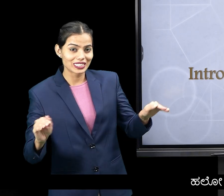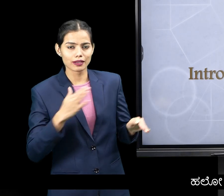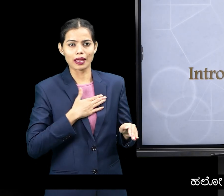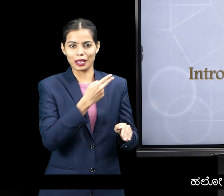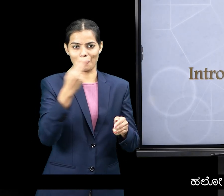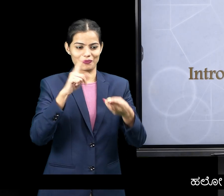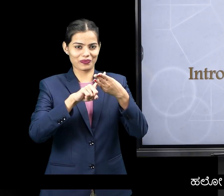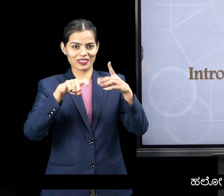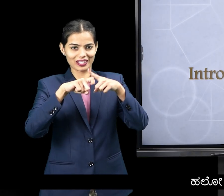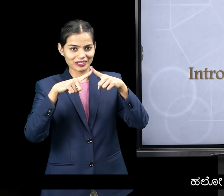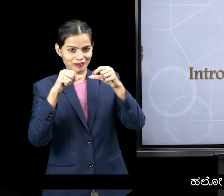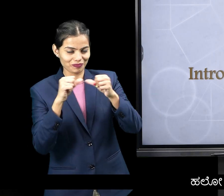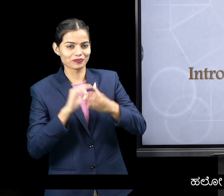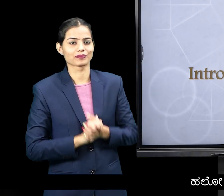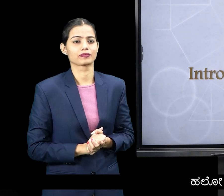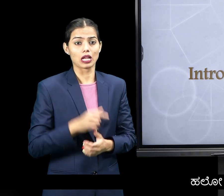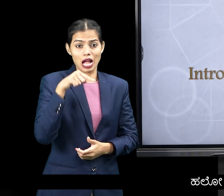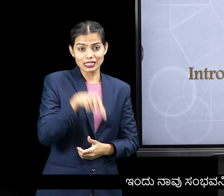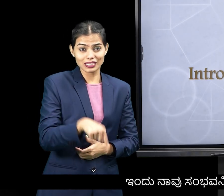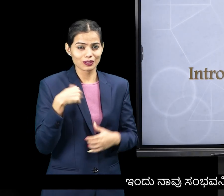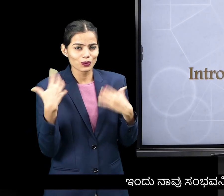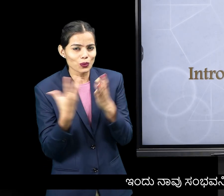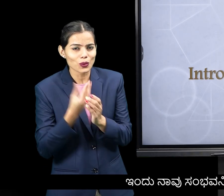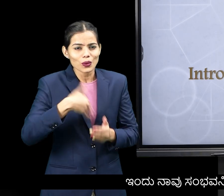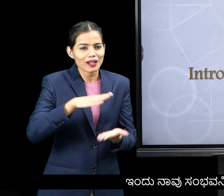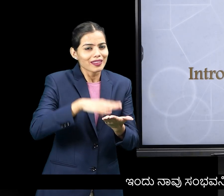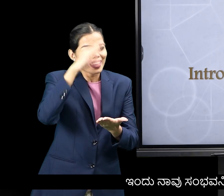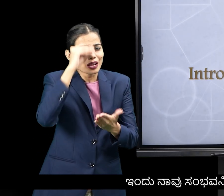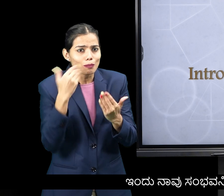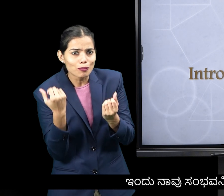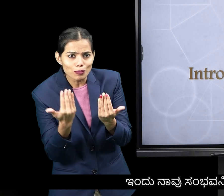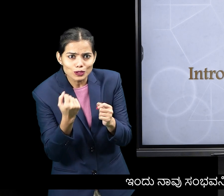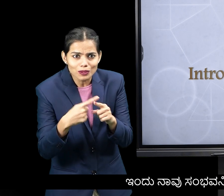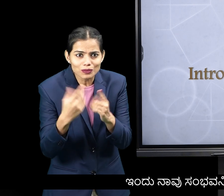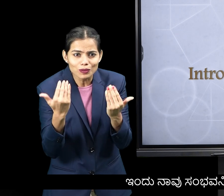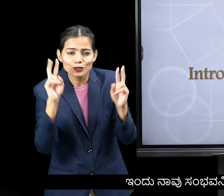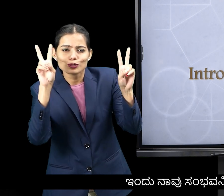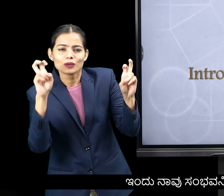ವಿದ್ಯಾರ್ಥಿಗಳೇ, ನಾನು ಪುಷ್ಪಾ ಮುರುಗೇಶ್ ಕುಳೀದ್. ಇಂದು ನಾವು ಸಂಭವನೀಯತೆಯನ್ನ ಕಲಿಯಲಿದ್ದೇವೆ.